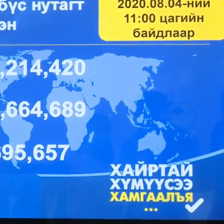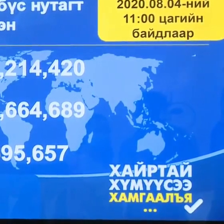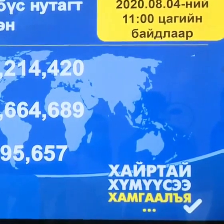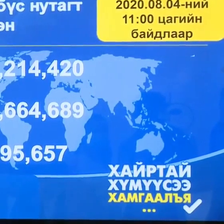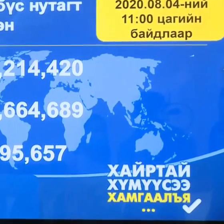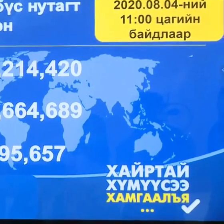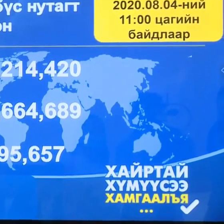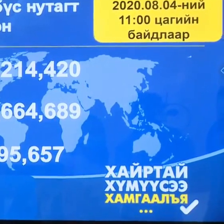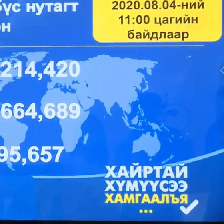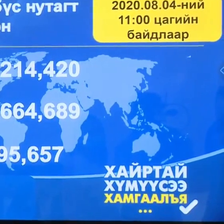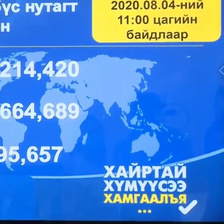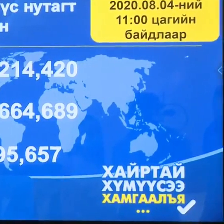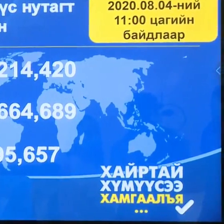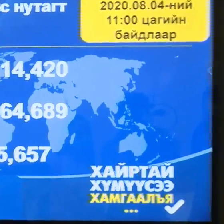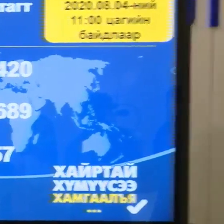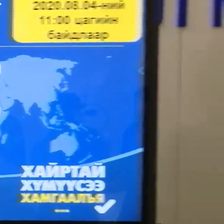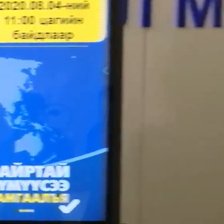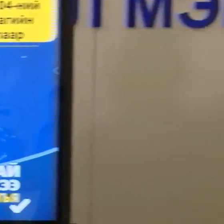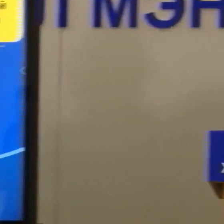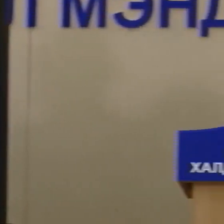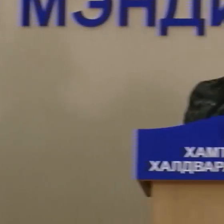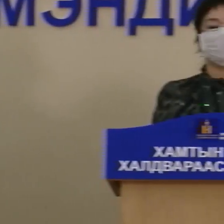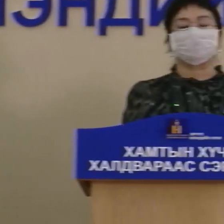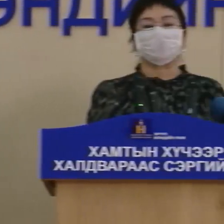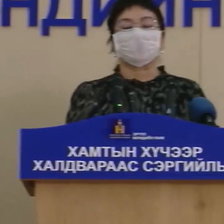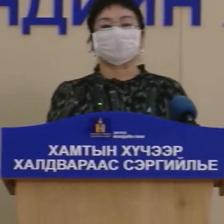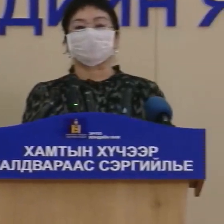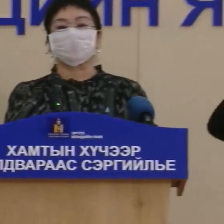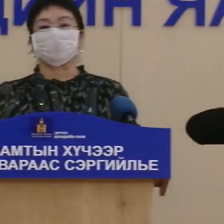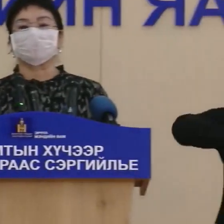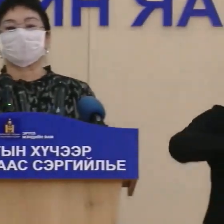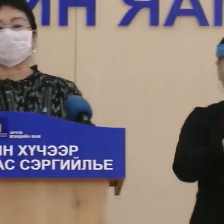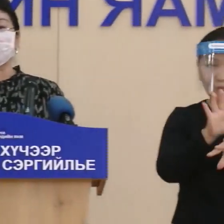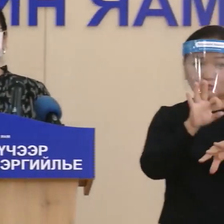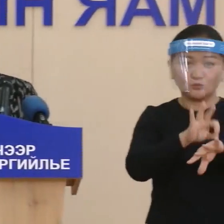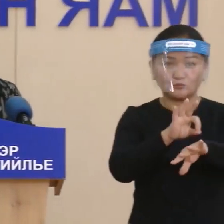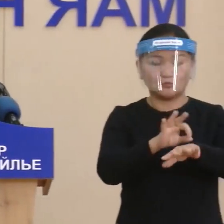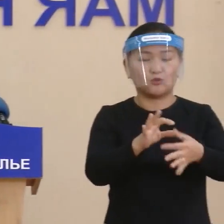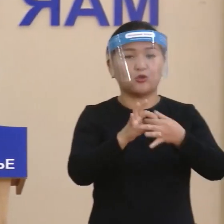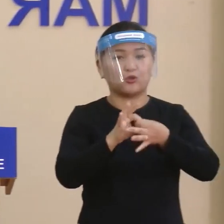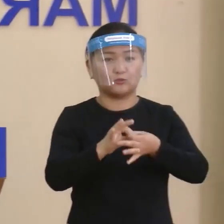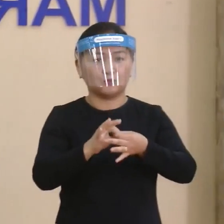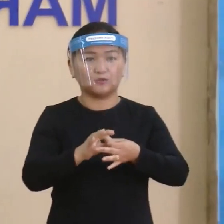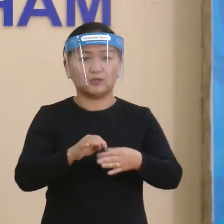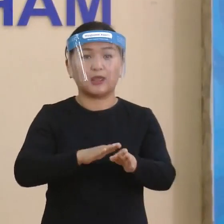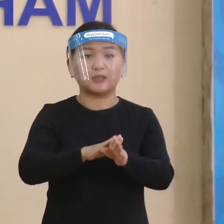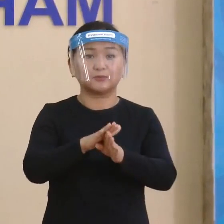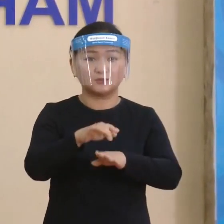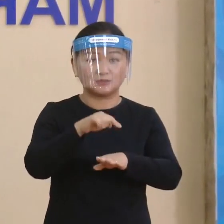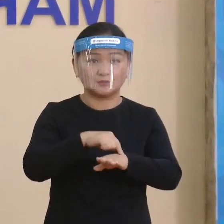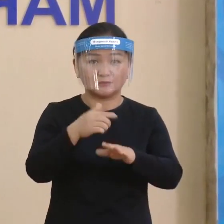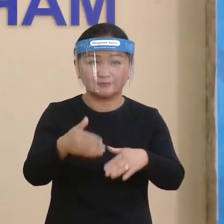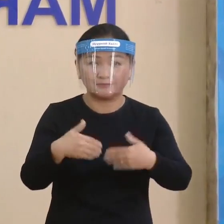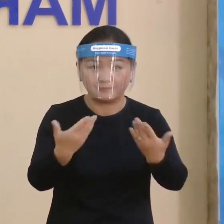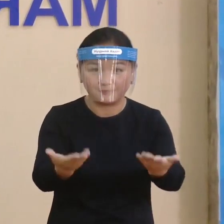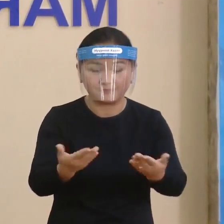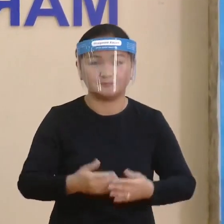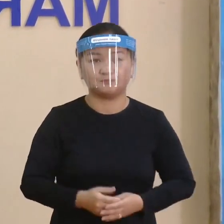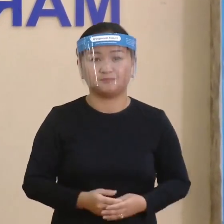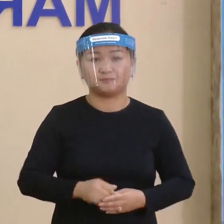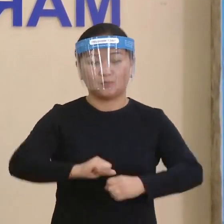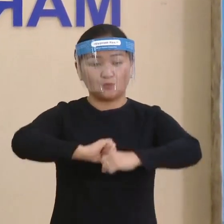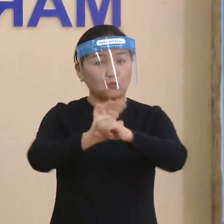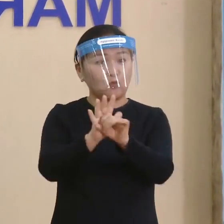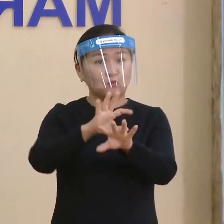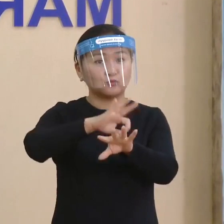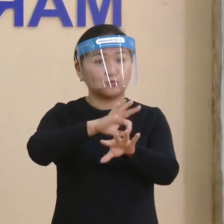За та бүхний энэ өдрийн амар амгалан айлтгий эрүүл мэндийн яамнаас коронавирус халдвар уу COVID-19-ийн талаарх ээлжид мэдээллийн цаг эхэлж байна. За